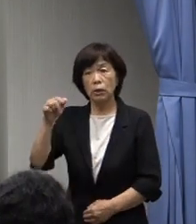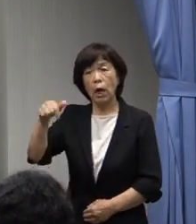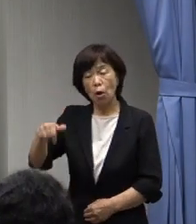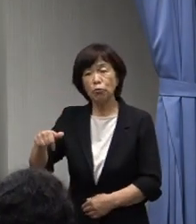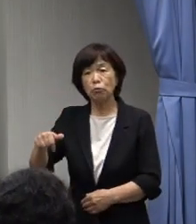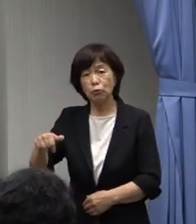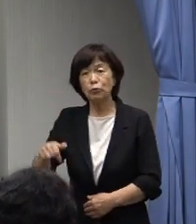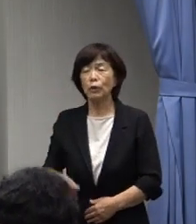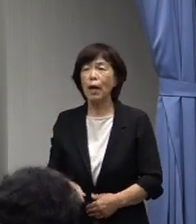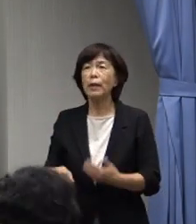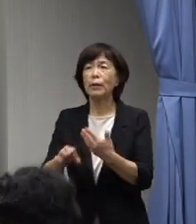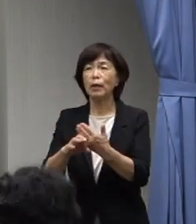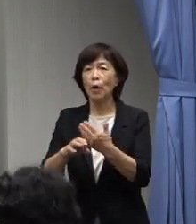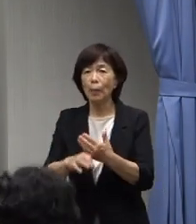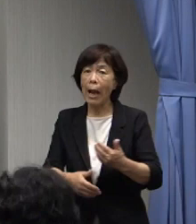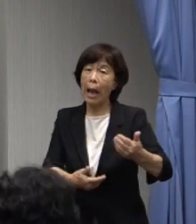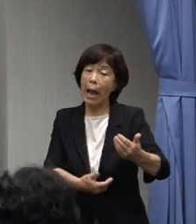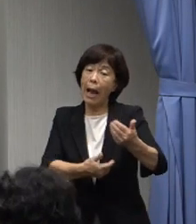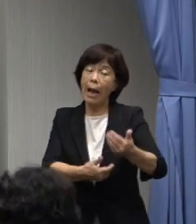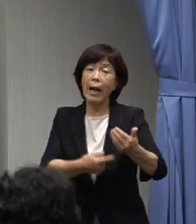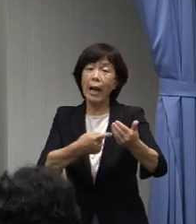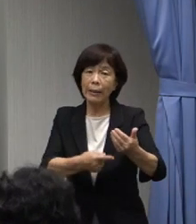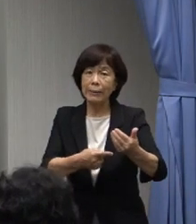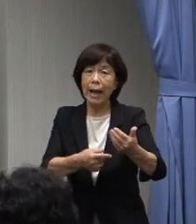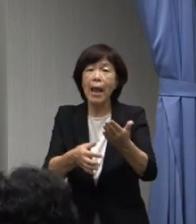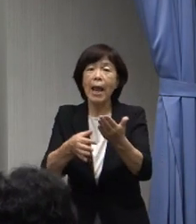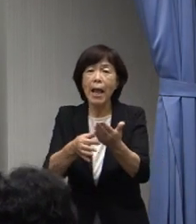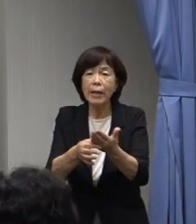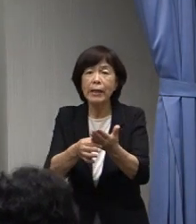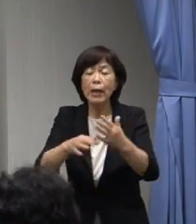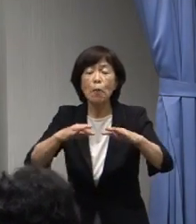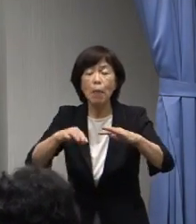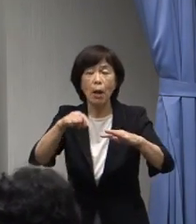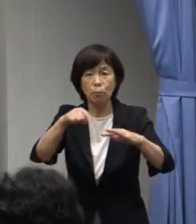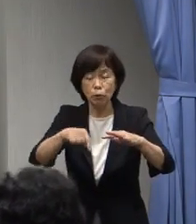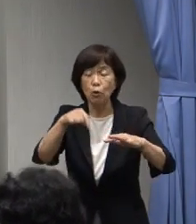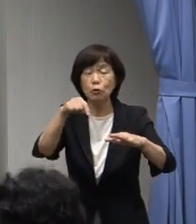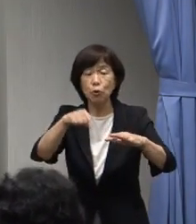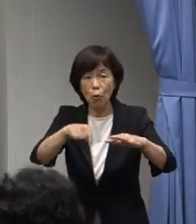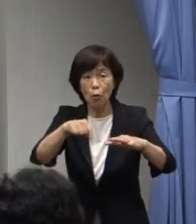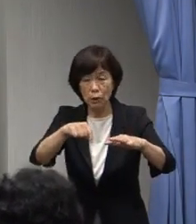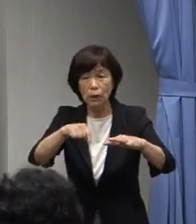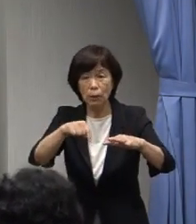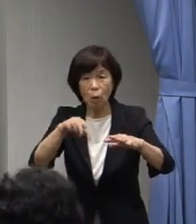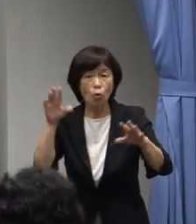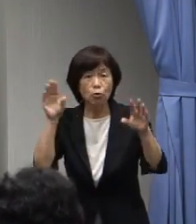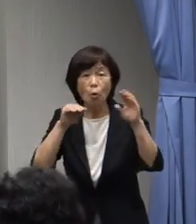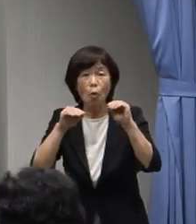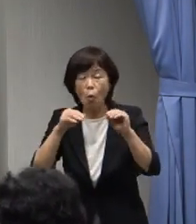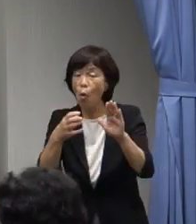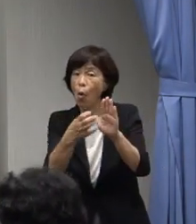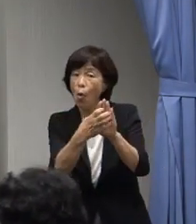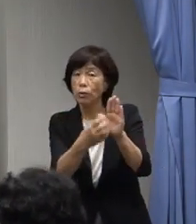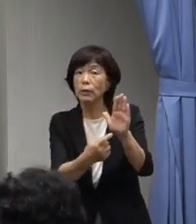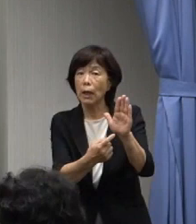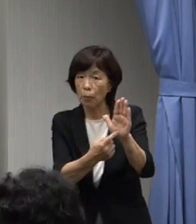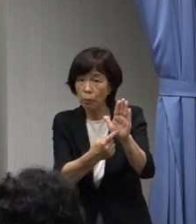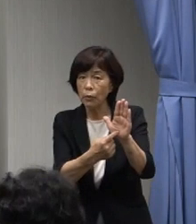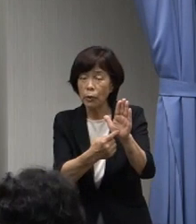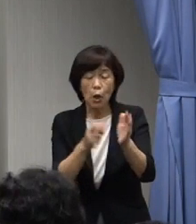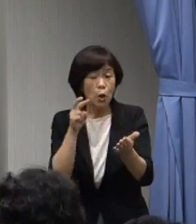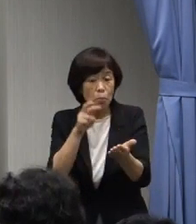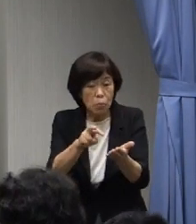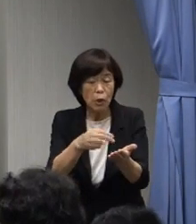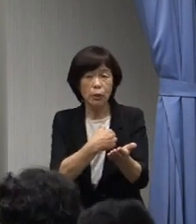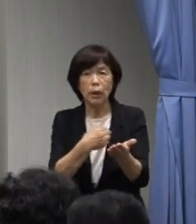赤ちゃんの疫マップでも、この熱中症のリスク、この暑さ指数の情報を取得することができ